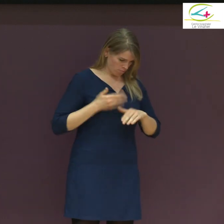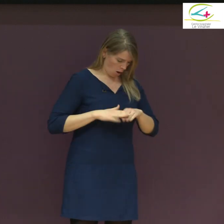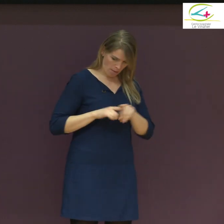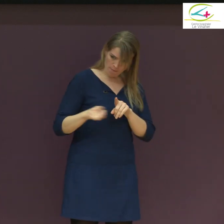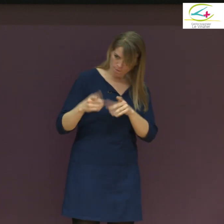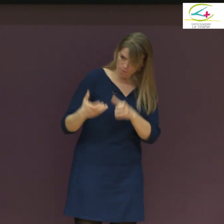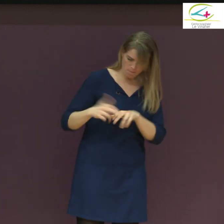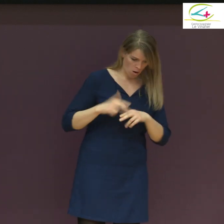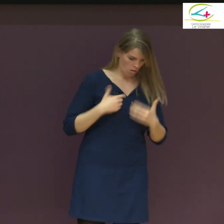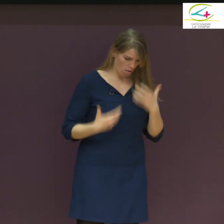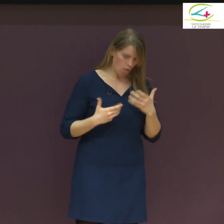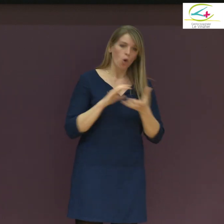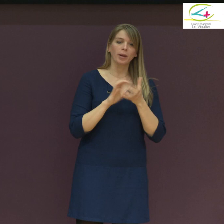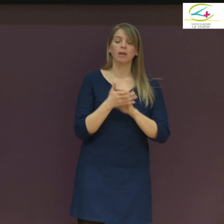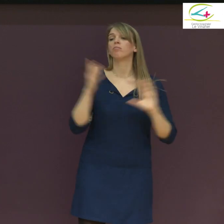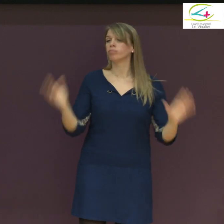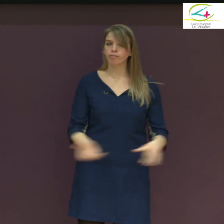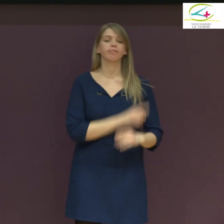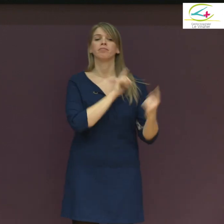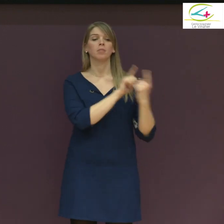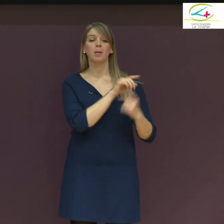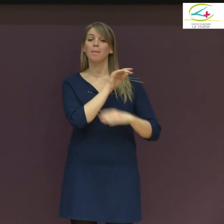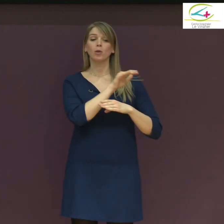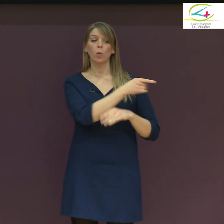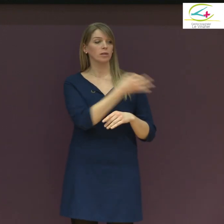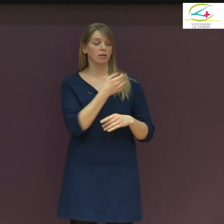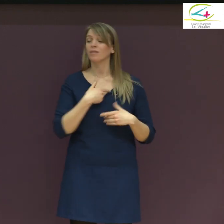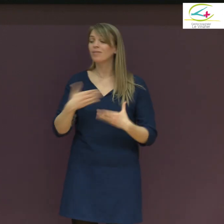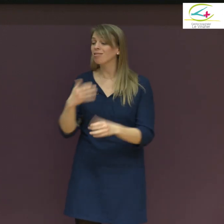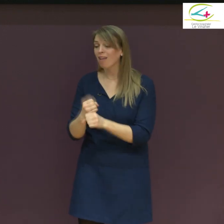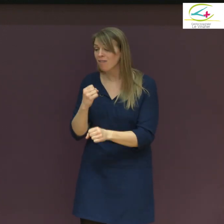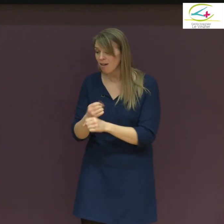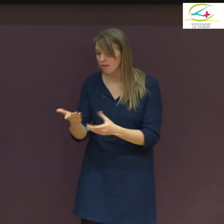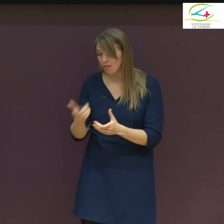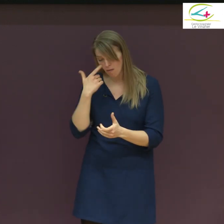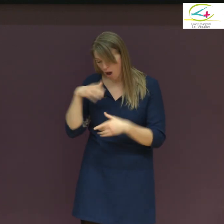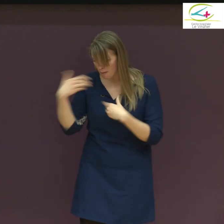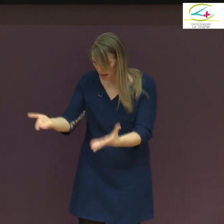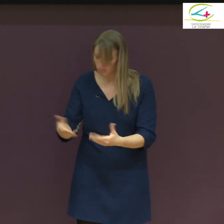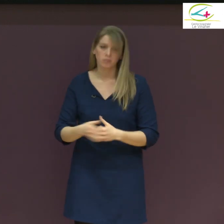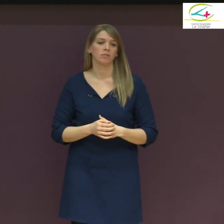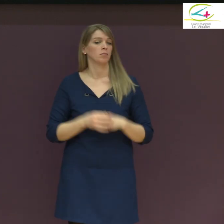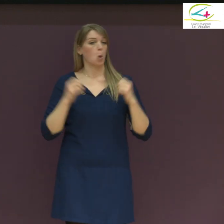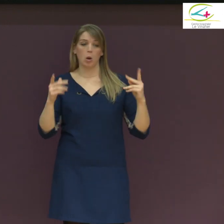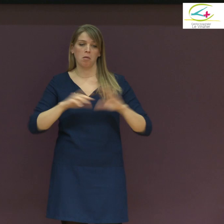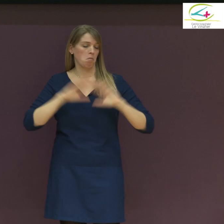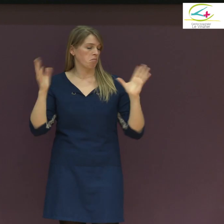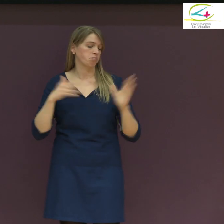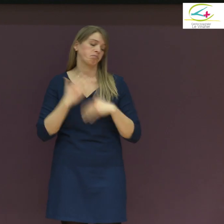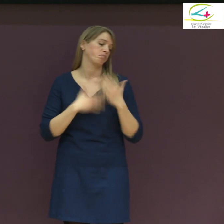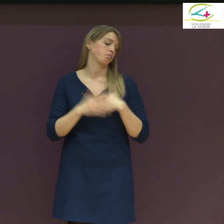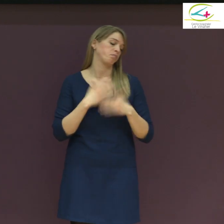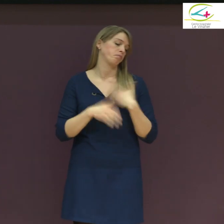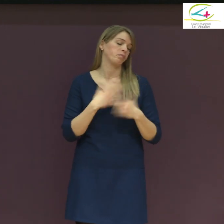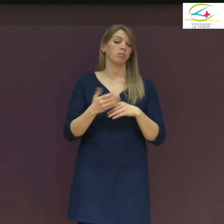Et mon patron m'a dit, écoute, fais ton boulot, on verra après. Et donc, on avait fait une étude dans le service